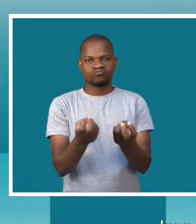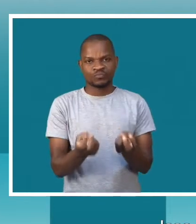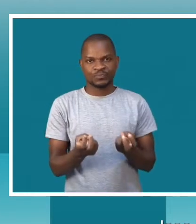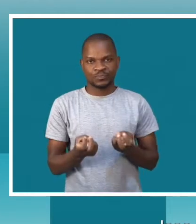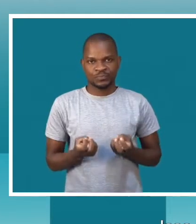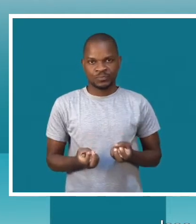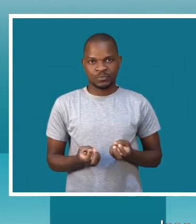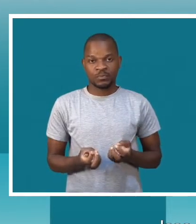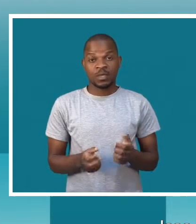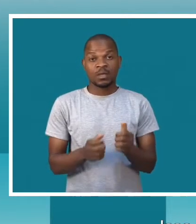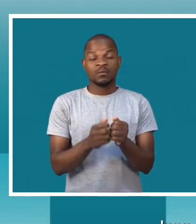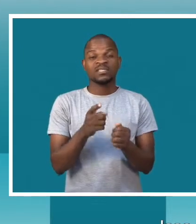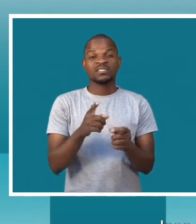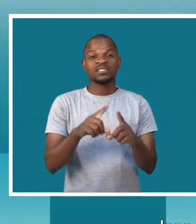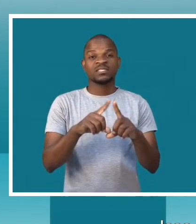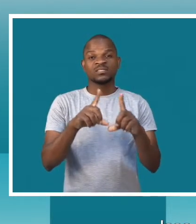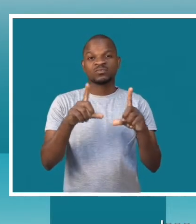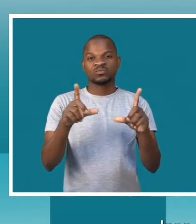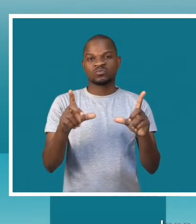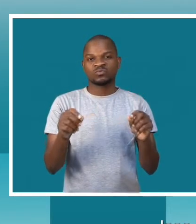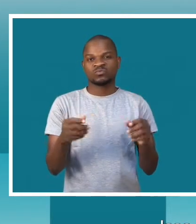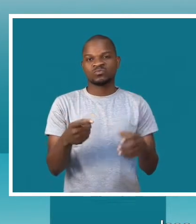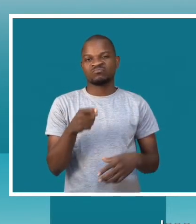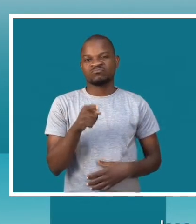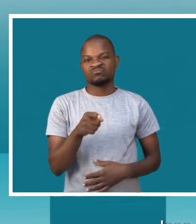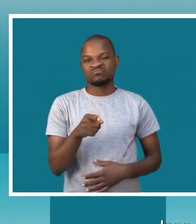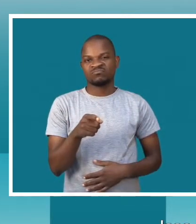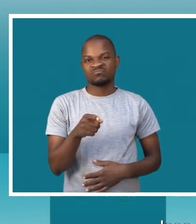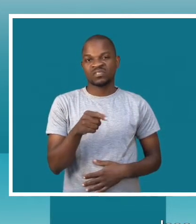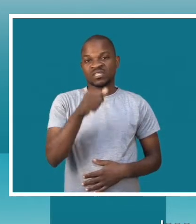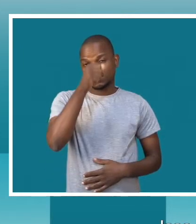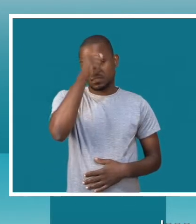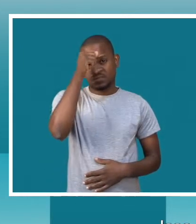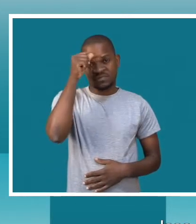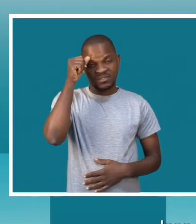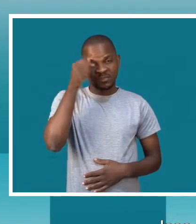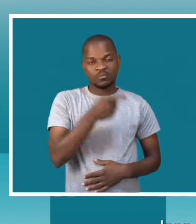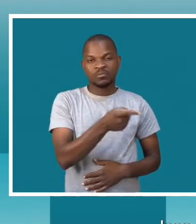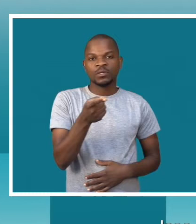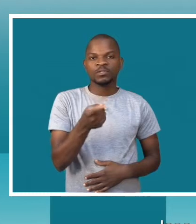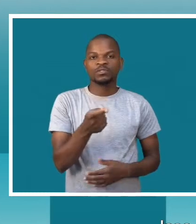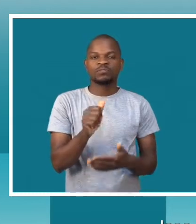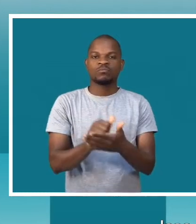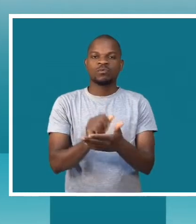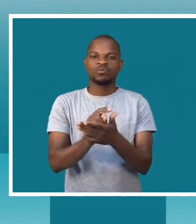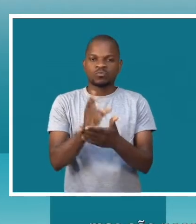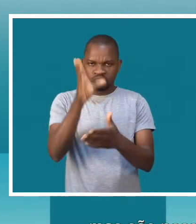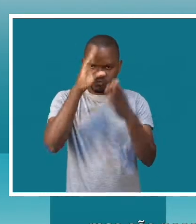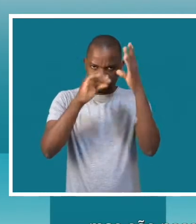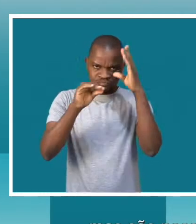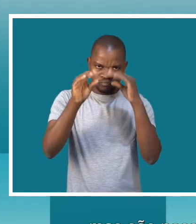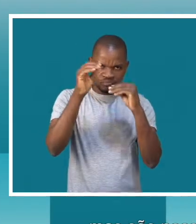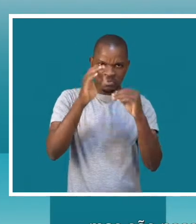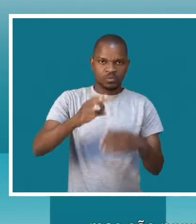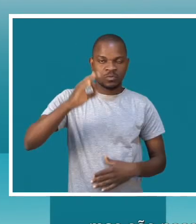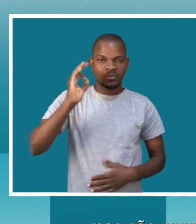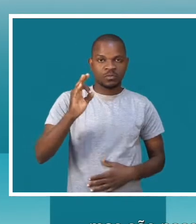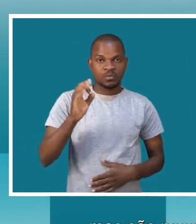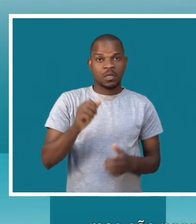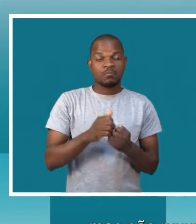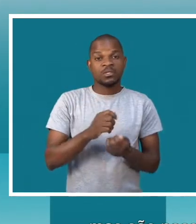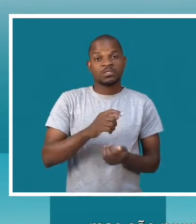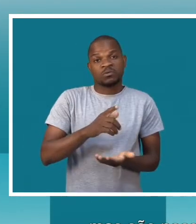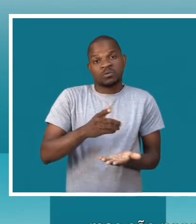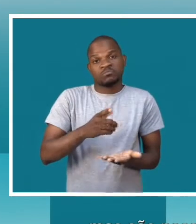Isso interfere, de algum modo, para a boa qualidade do ensino, mas são nossos filhos,